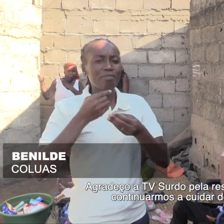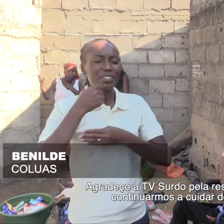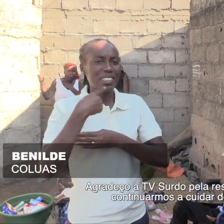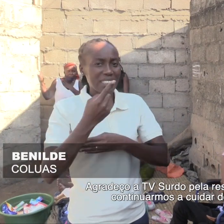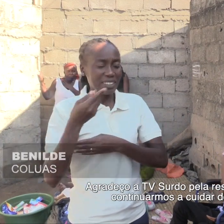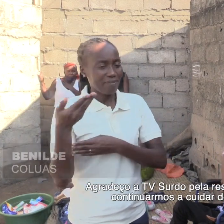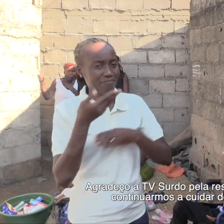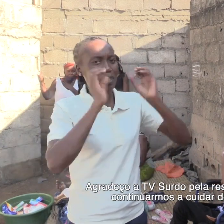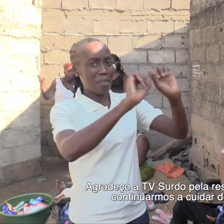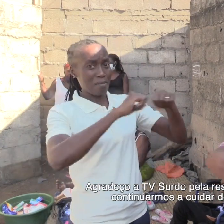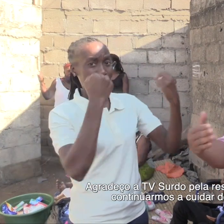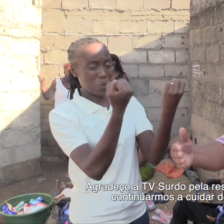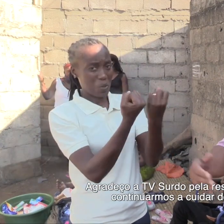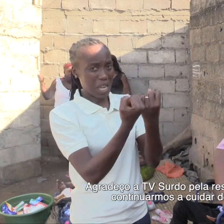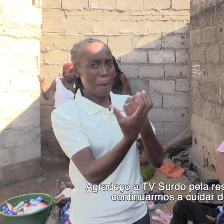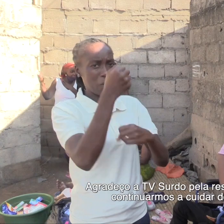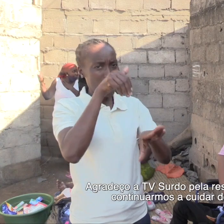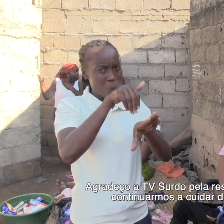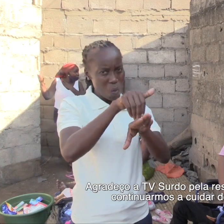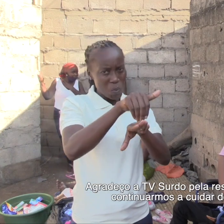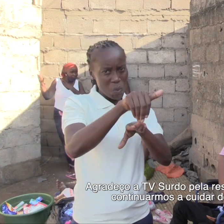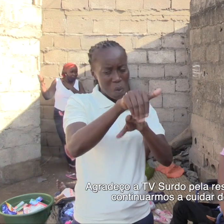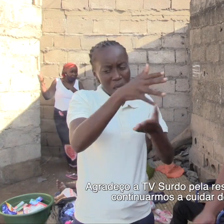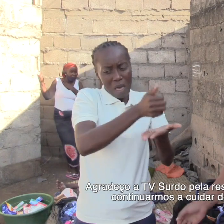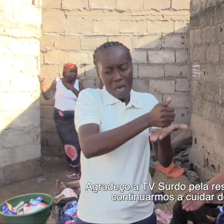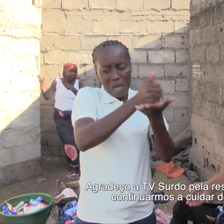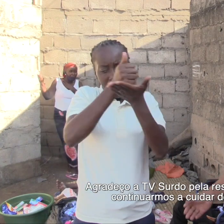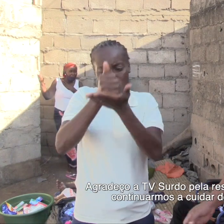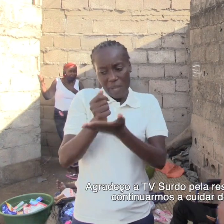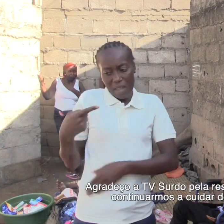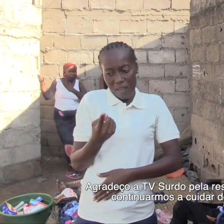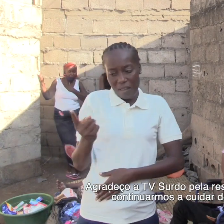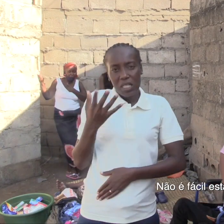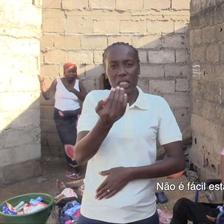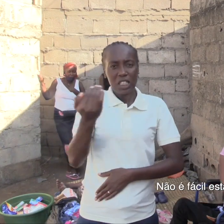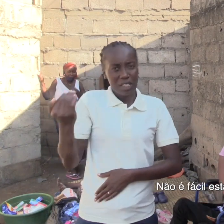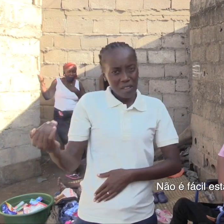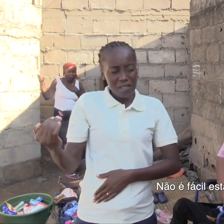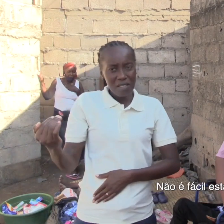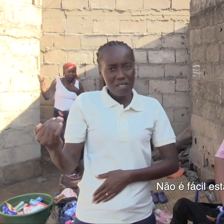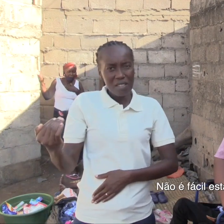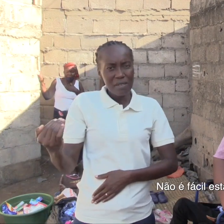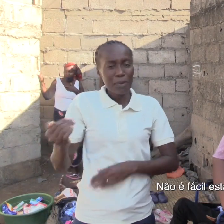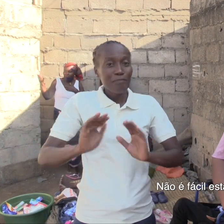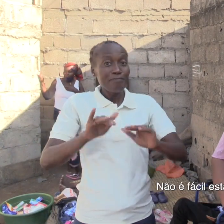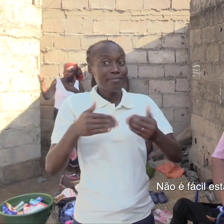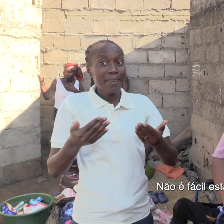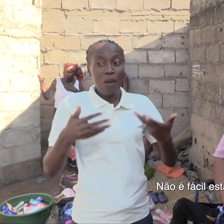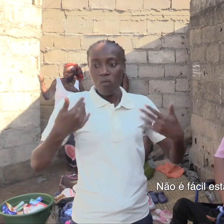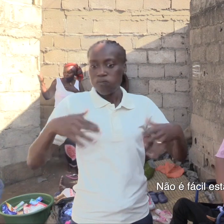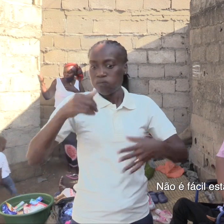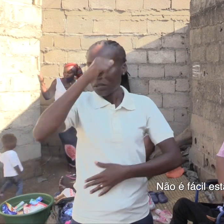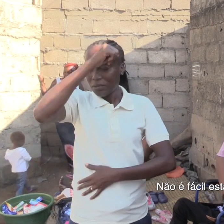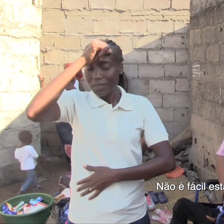de continuar olhando por estes meninos. Não é fácil